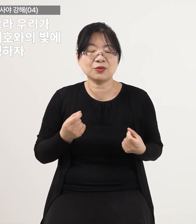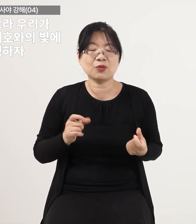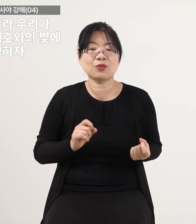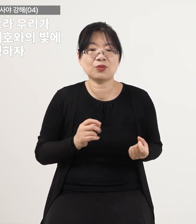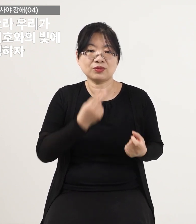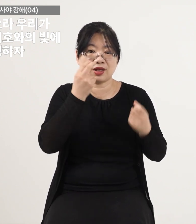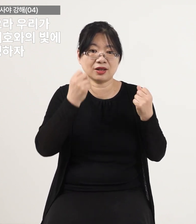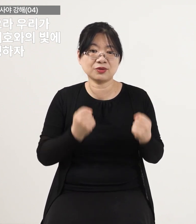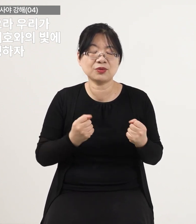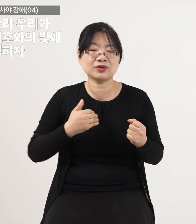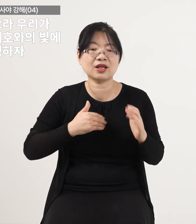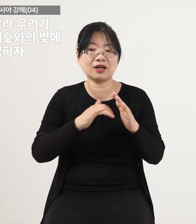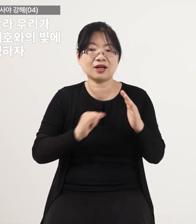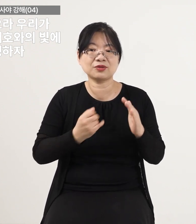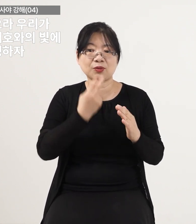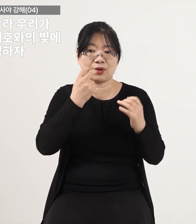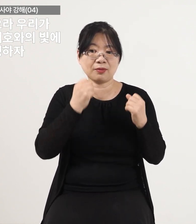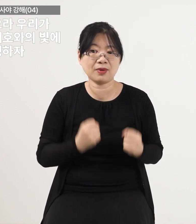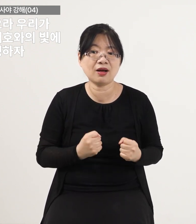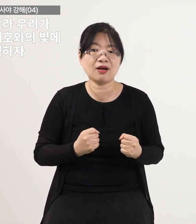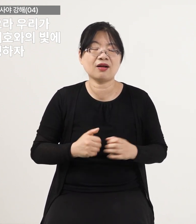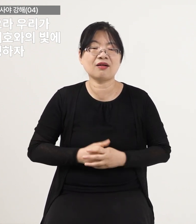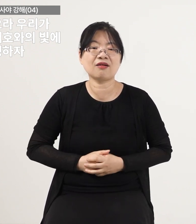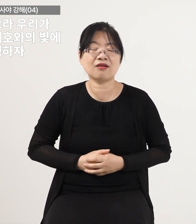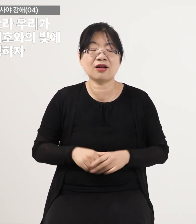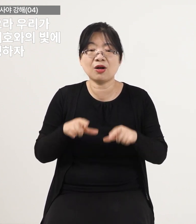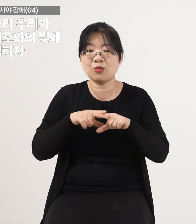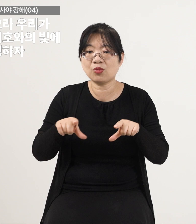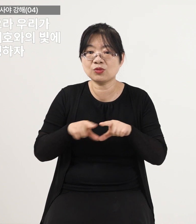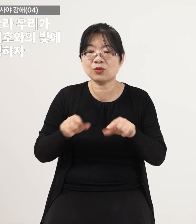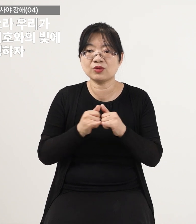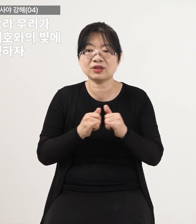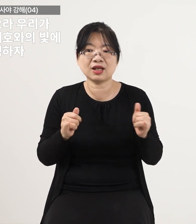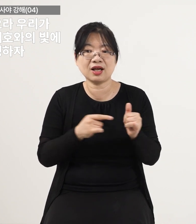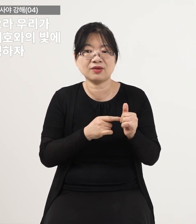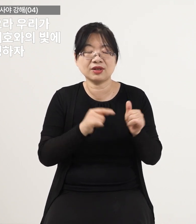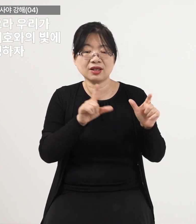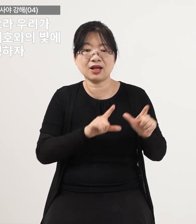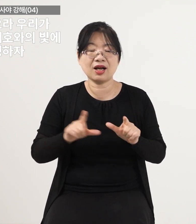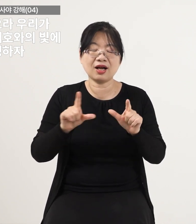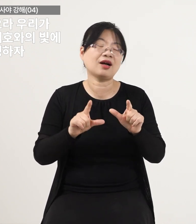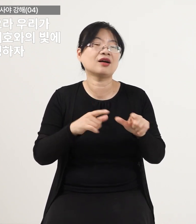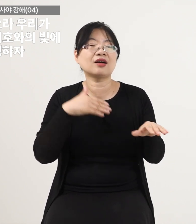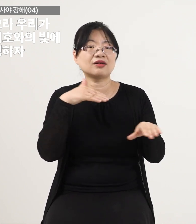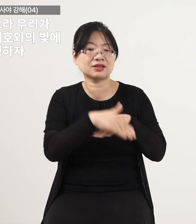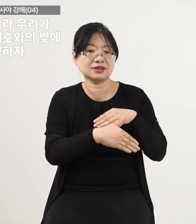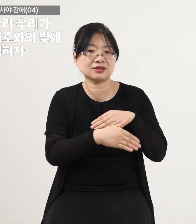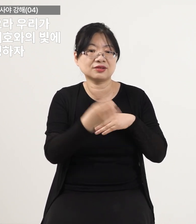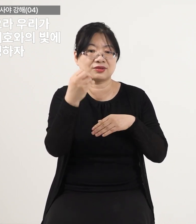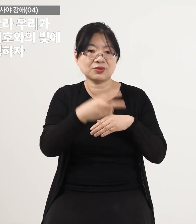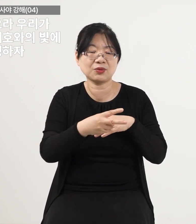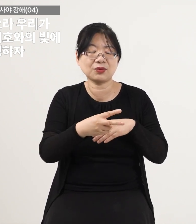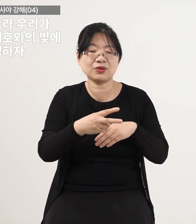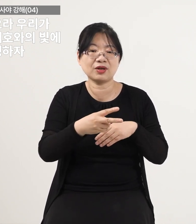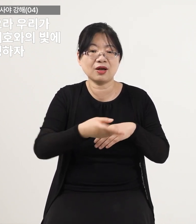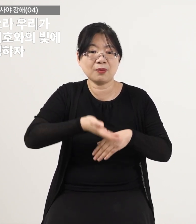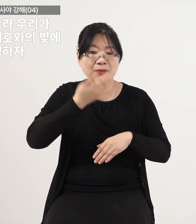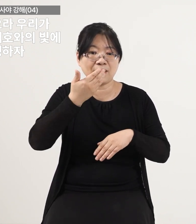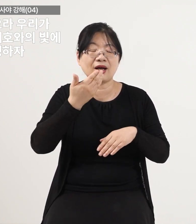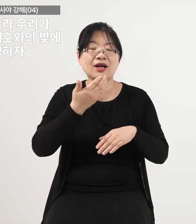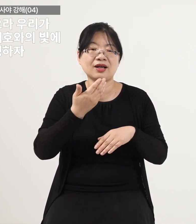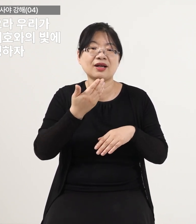살고 내 가족도 살아요. 이게 보통 사람들이 살아가는 삶의 방식이고